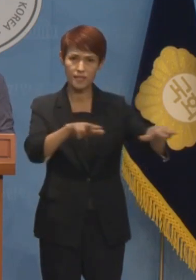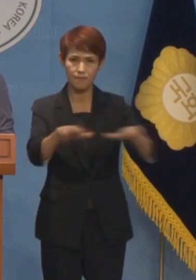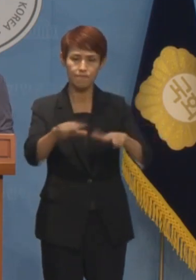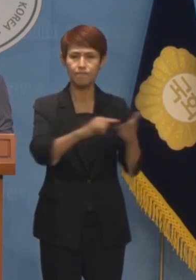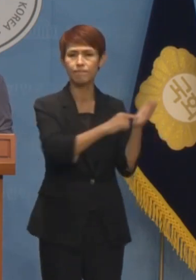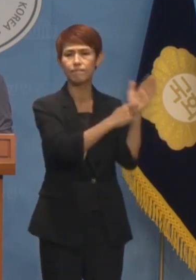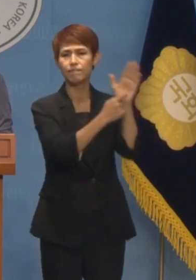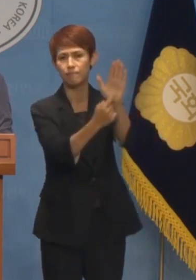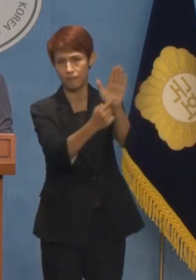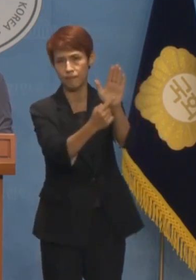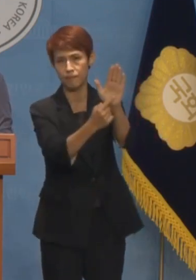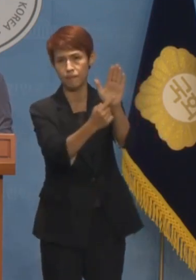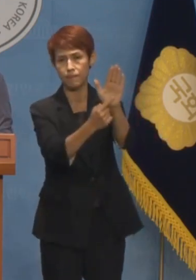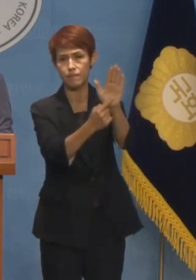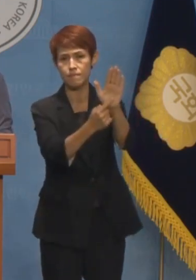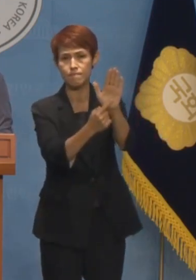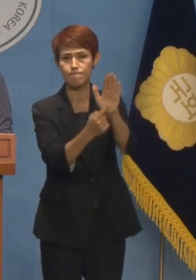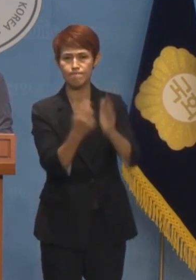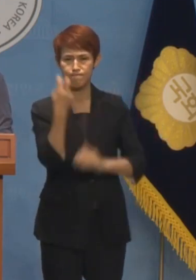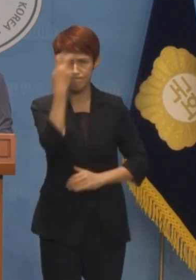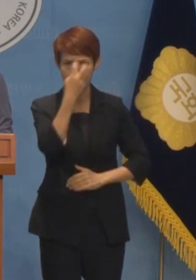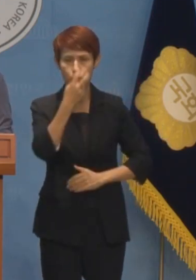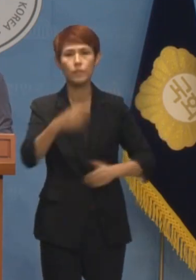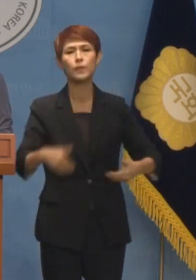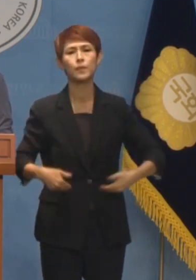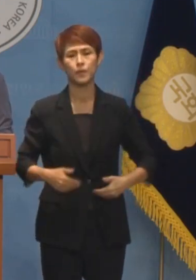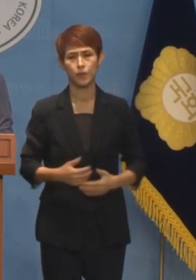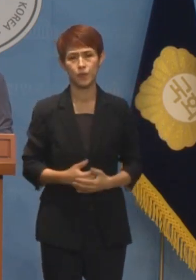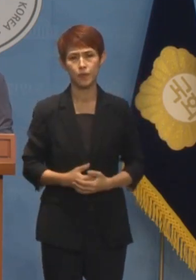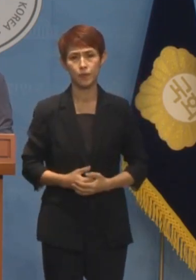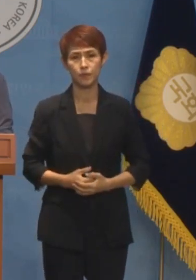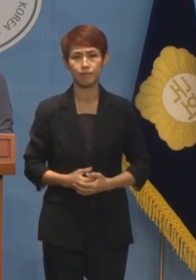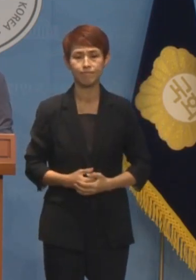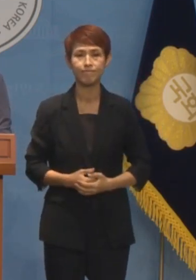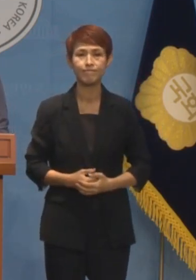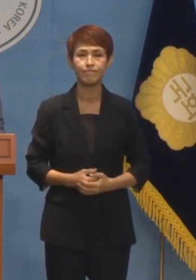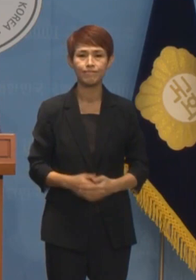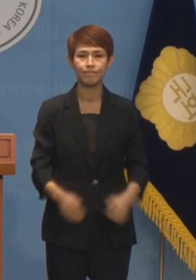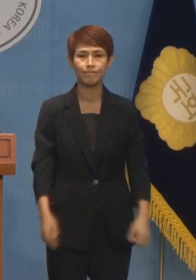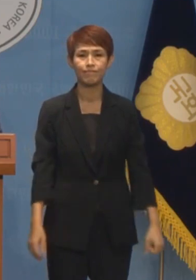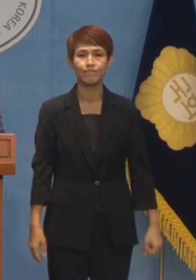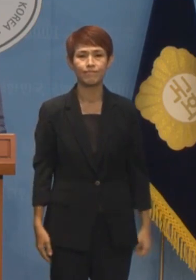공개하고 철저하게 조사해야 합니다. 이상입니다.